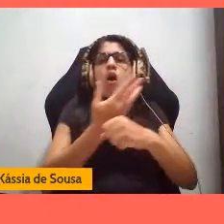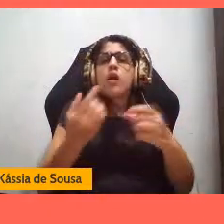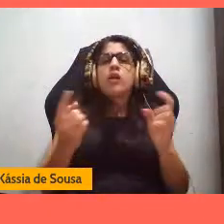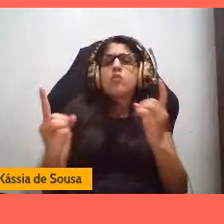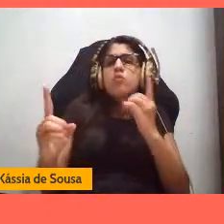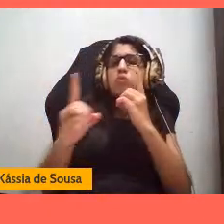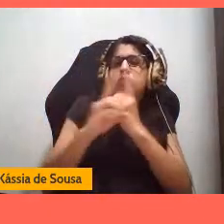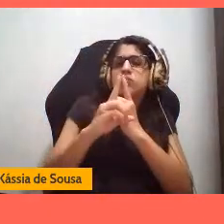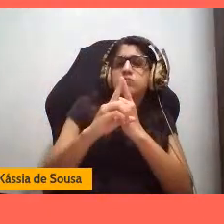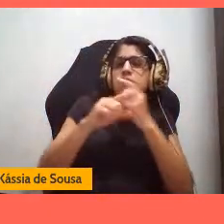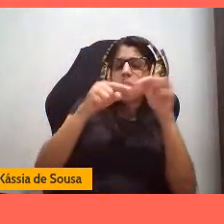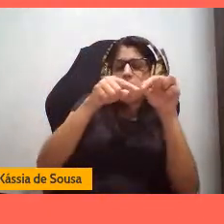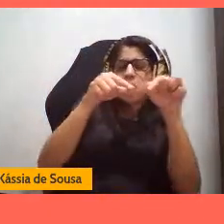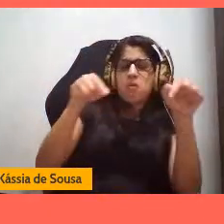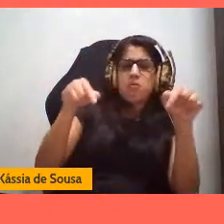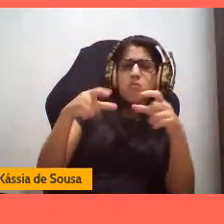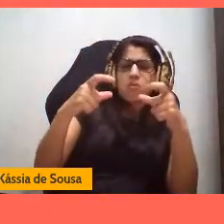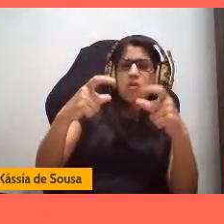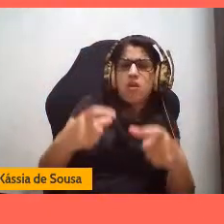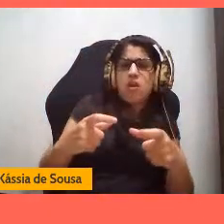meu destino sagrado.